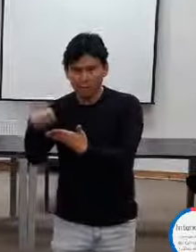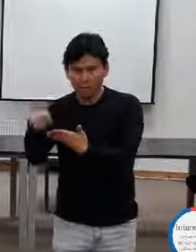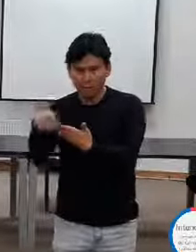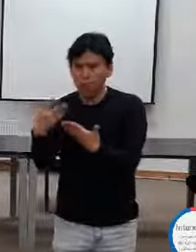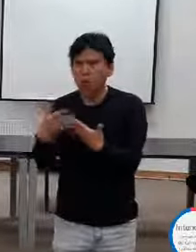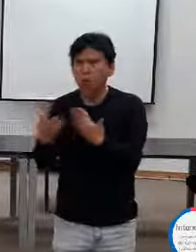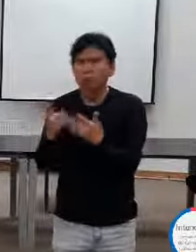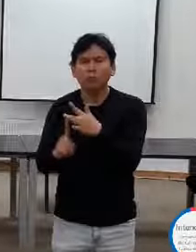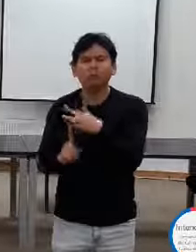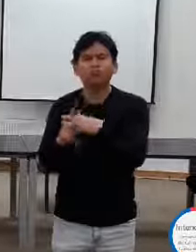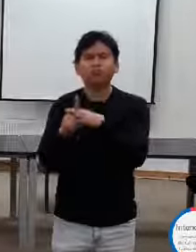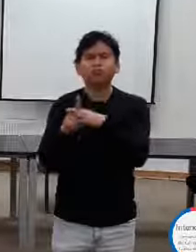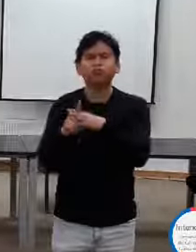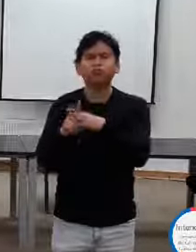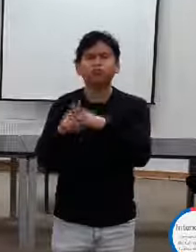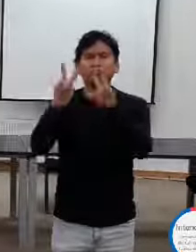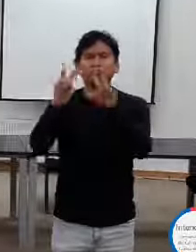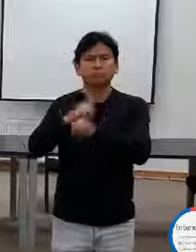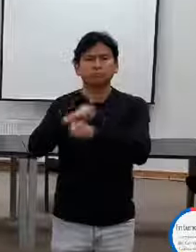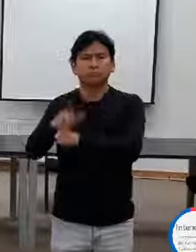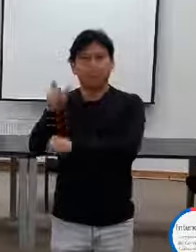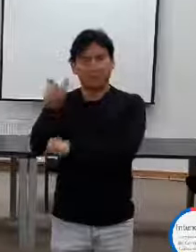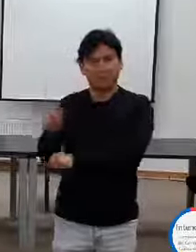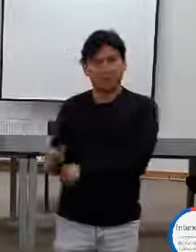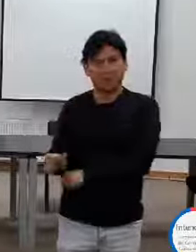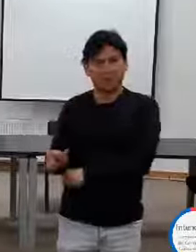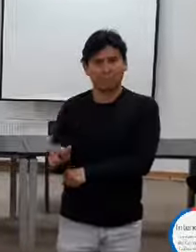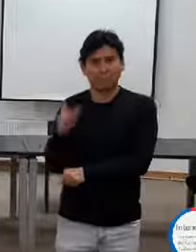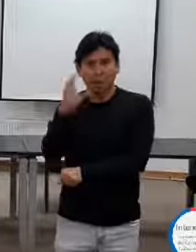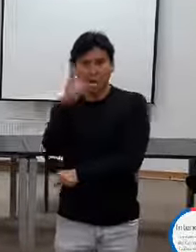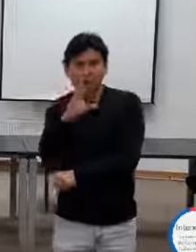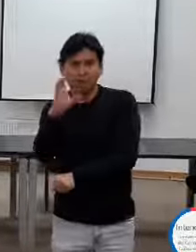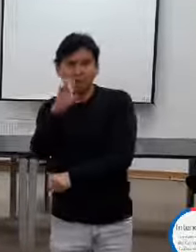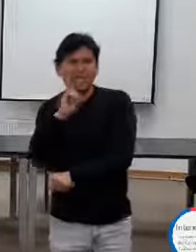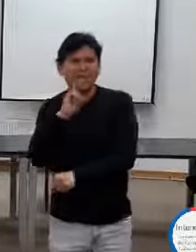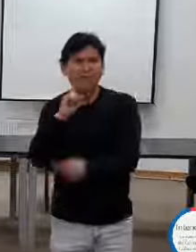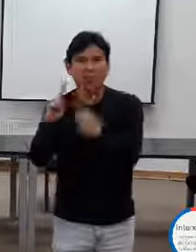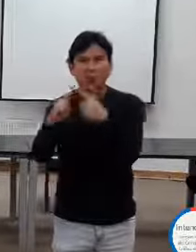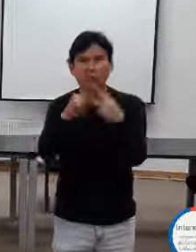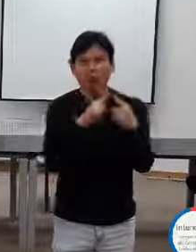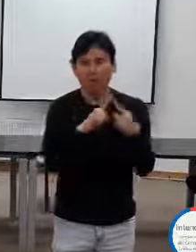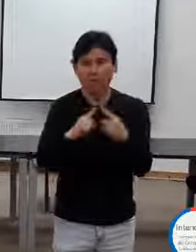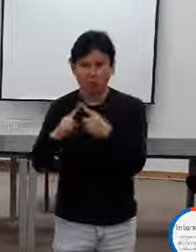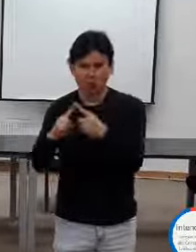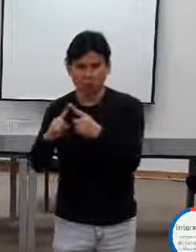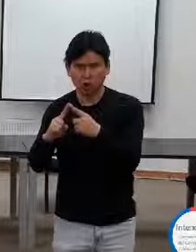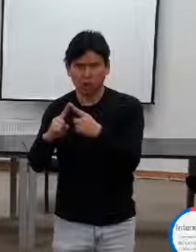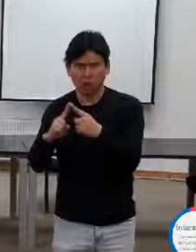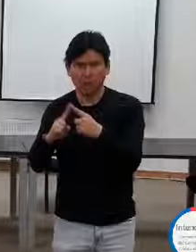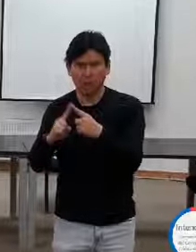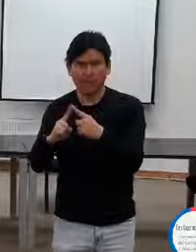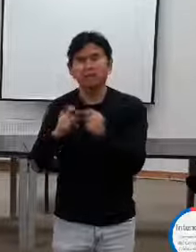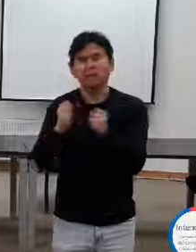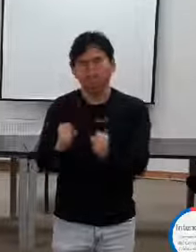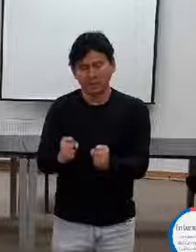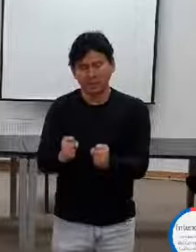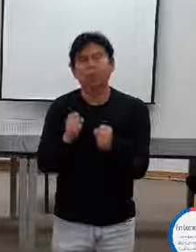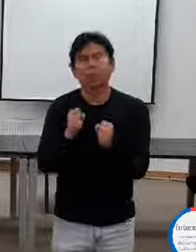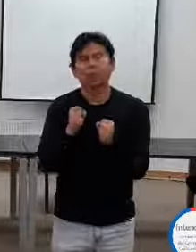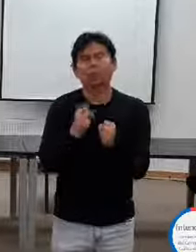trazabilidad epidemiológica de esta persona para ir buscando sus contactos estrechos y contactos secundarios e ir